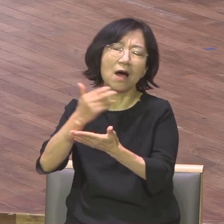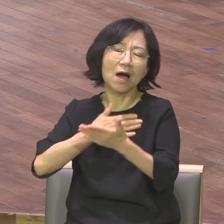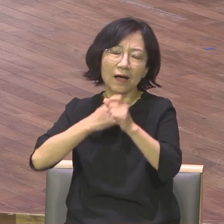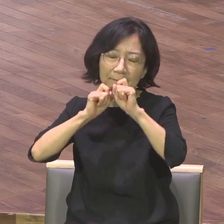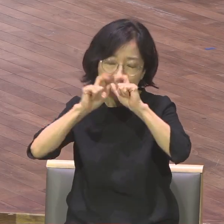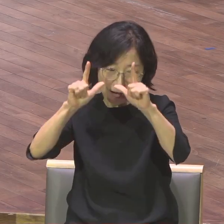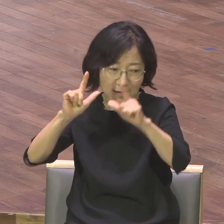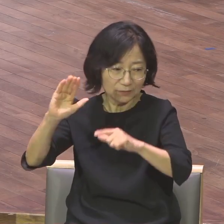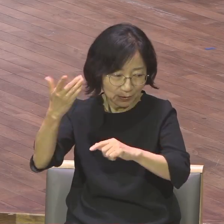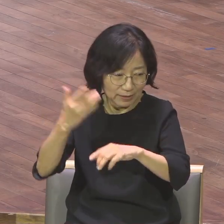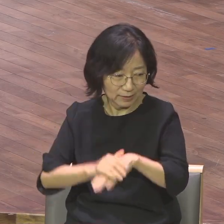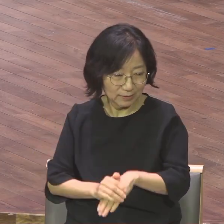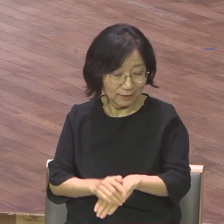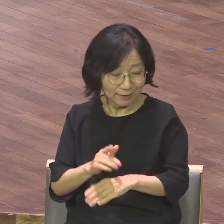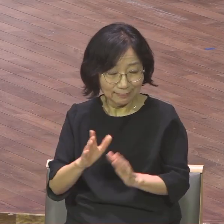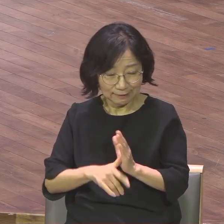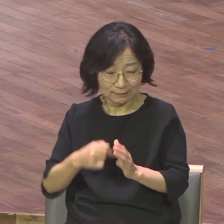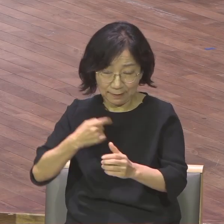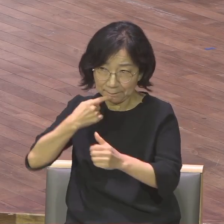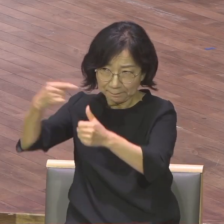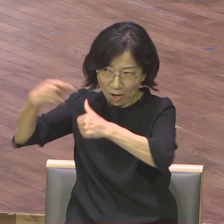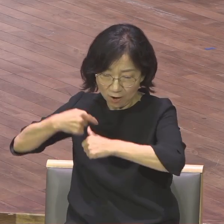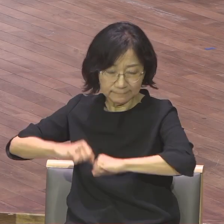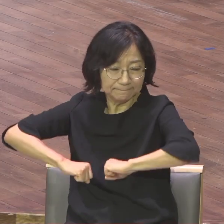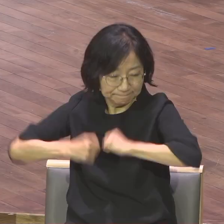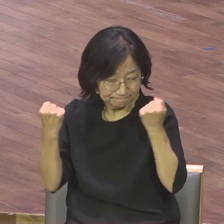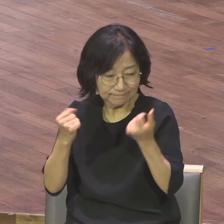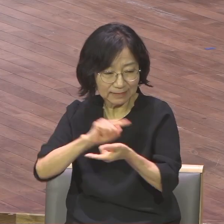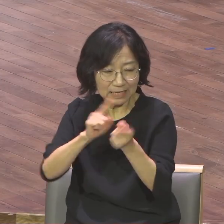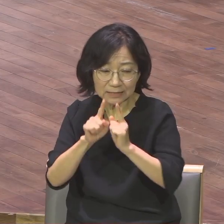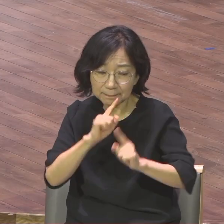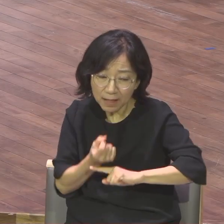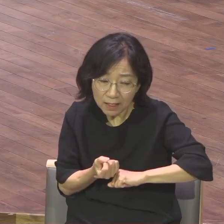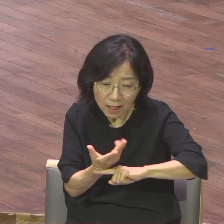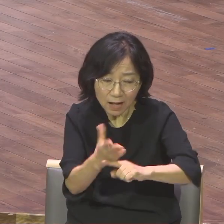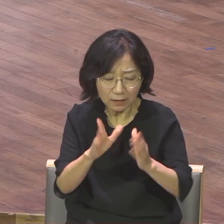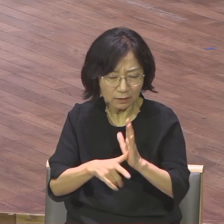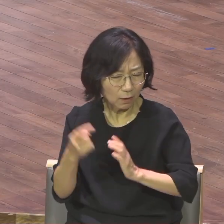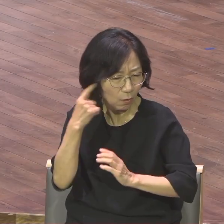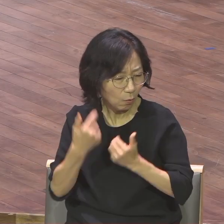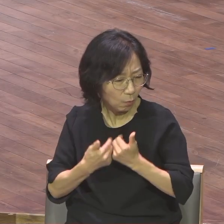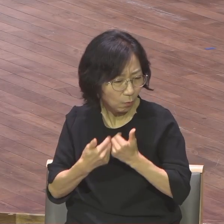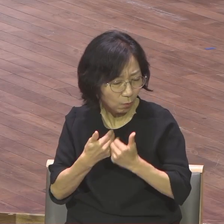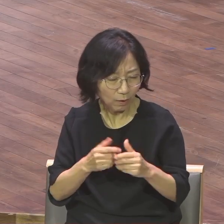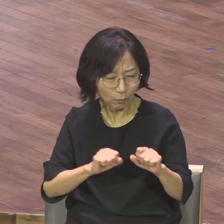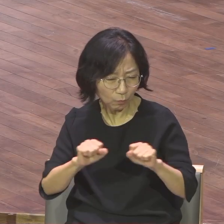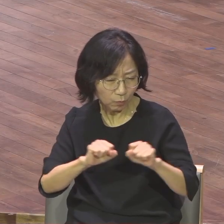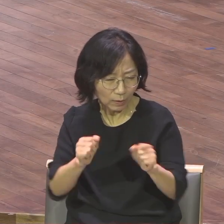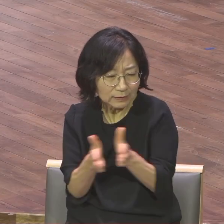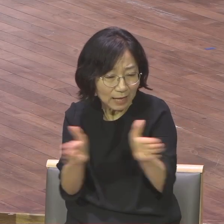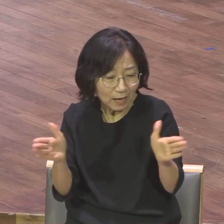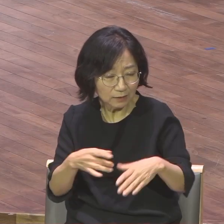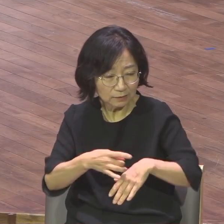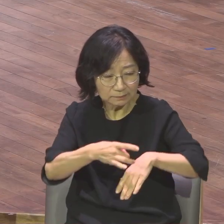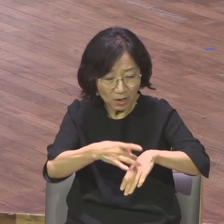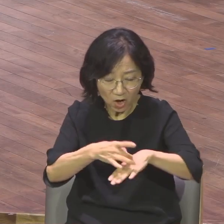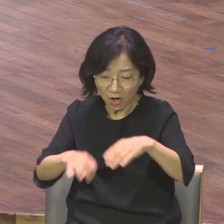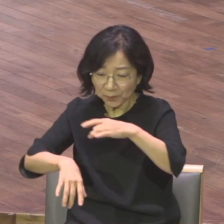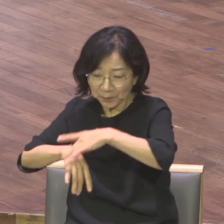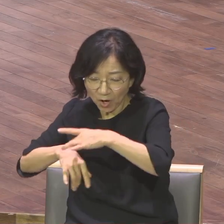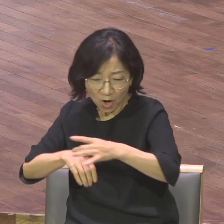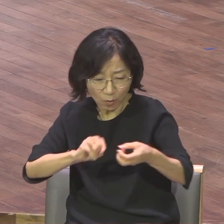알리라 하셨다 하라. 이에 내가 명령을 따라 대언하니 대언할 때에 소리가 나고 움직이며 이 뼈 저